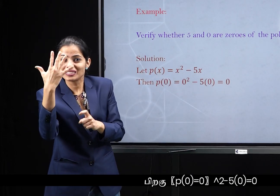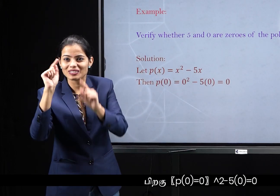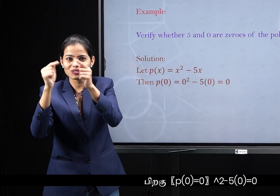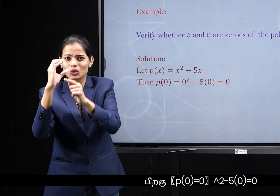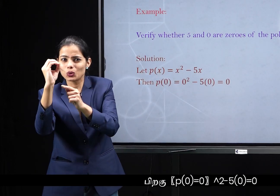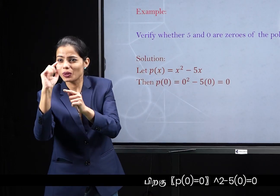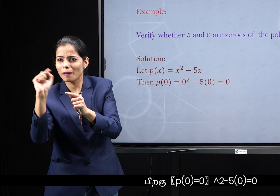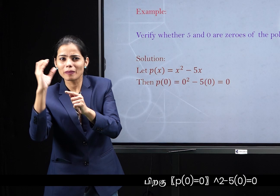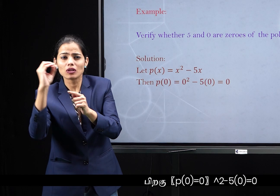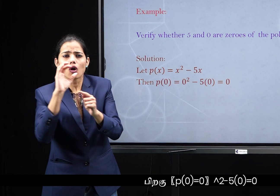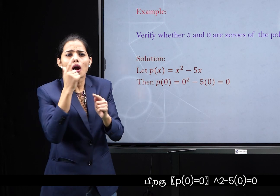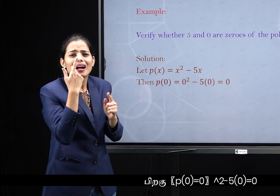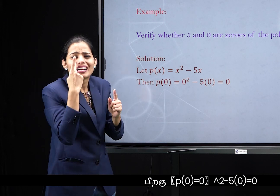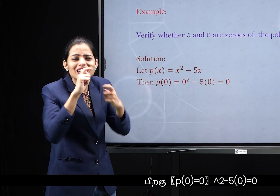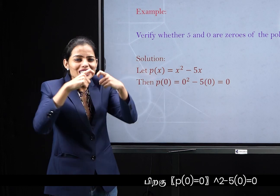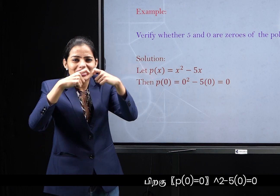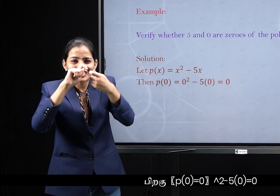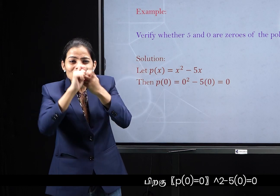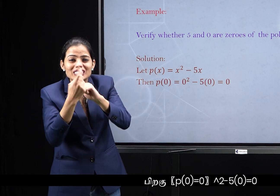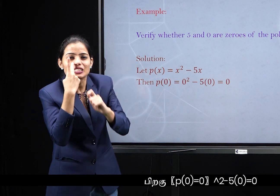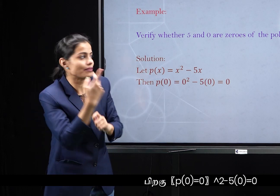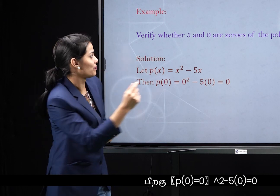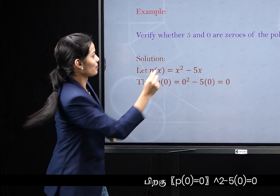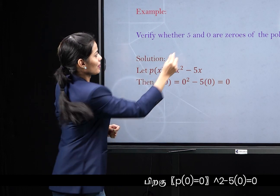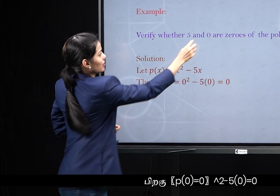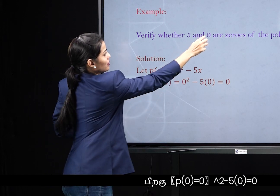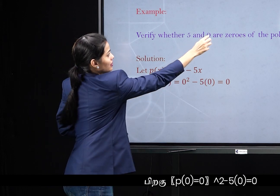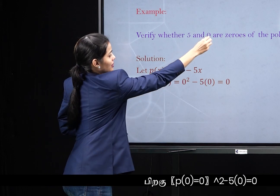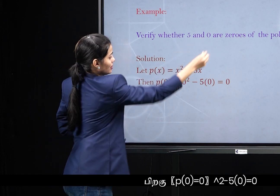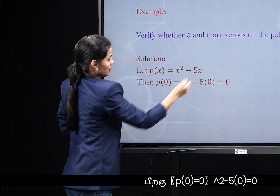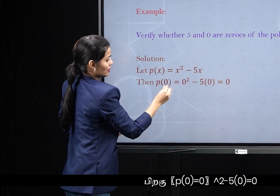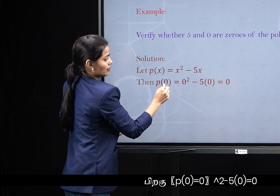மேலிலக்க 2 கழித்தல் 5 வட்ட அடைப்புக்குறிக்குள் 0 ஈடு 0.